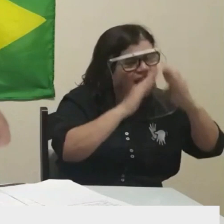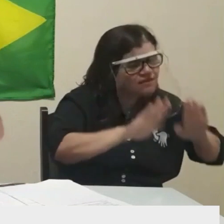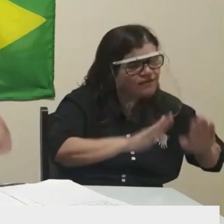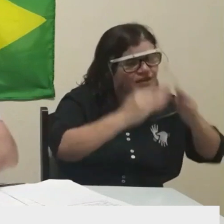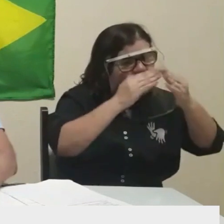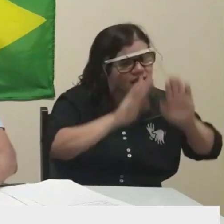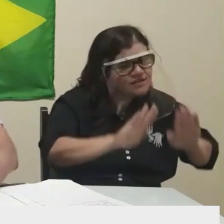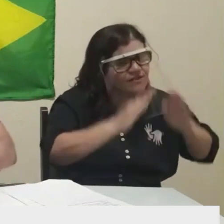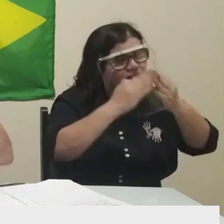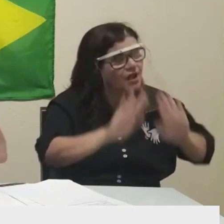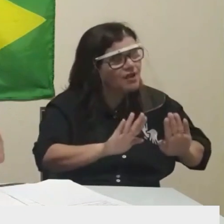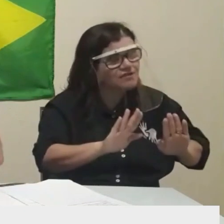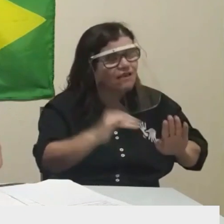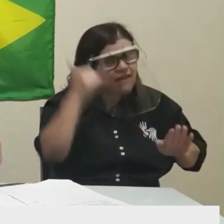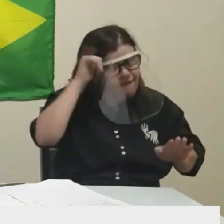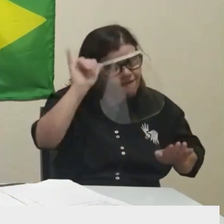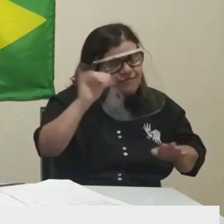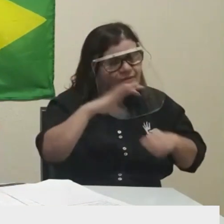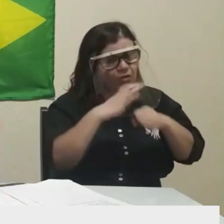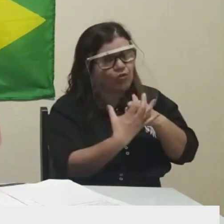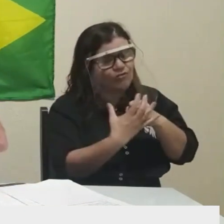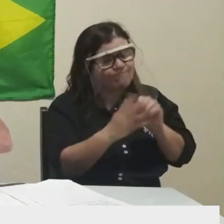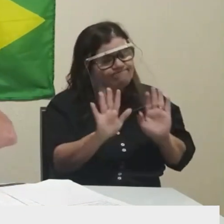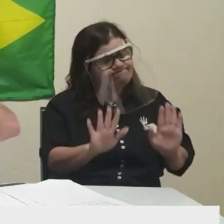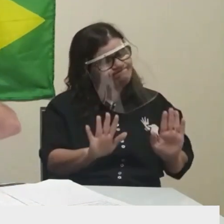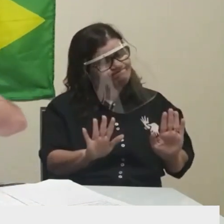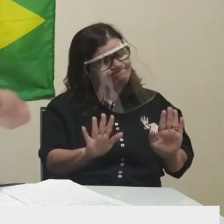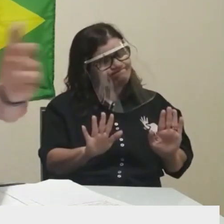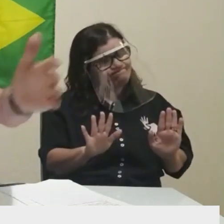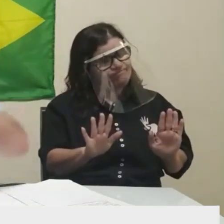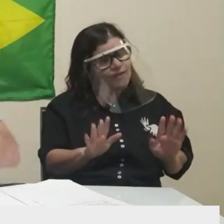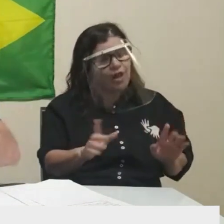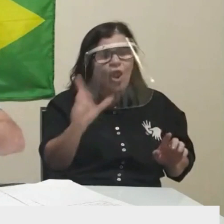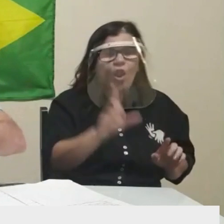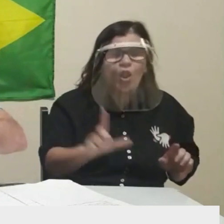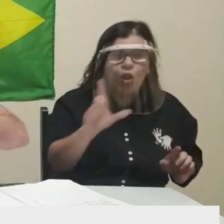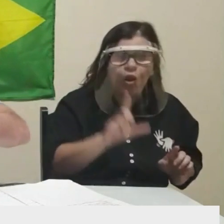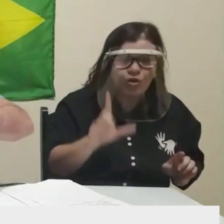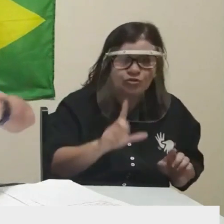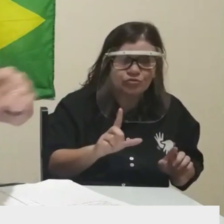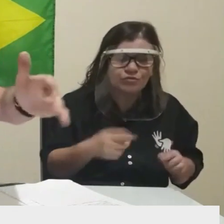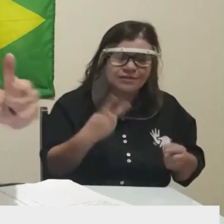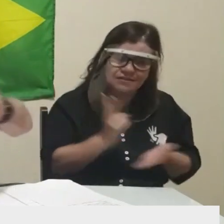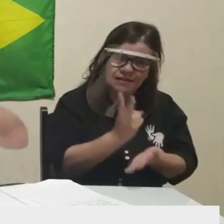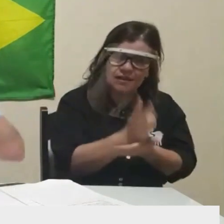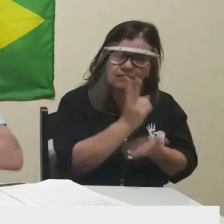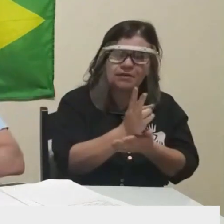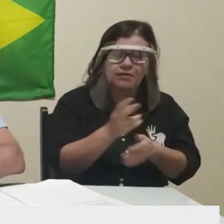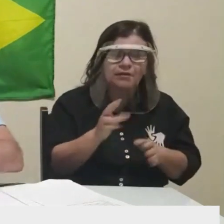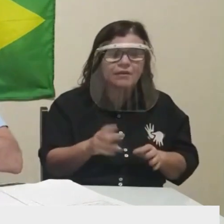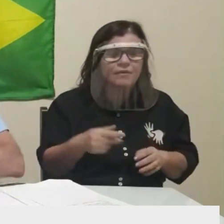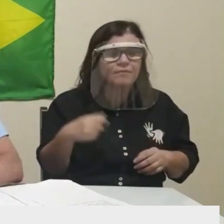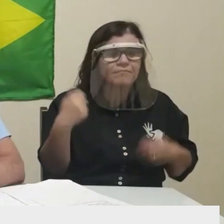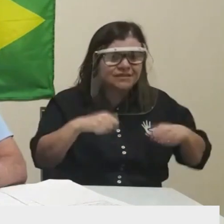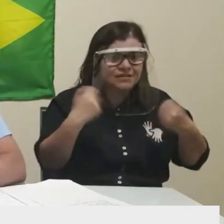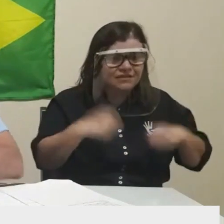dizer que você não vai pegar. O objetivo era que você pegasse mais tarde, ao longo de um determinado tempo, para que os hospitais